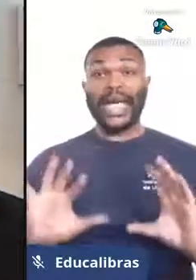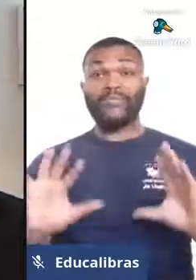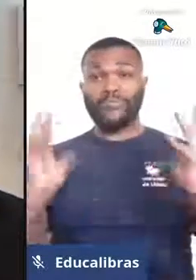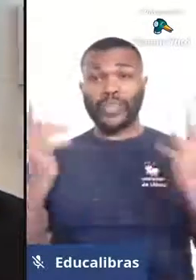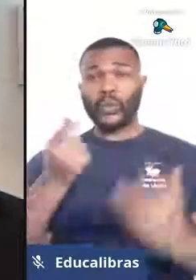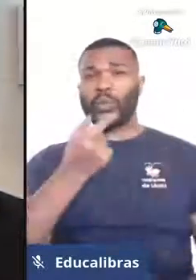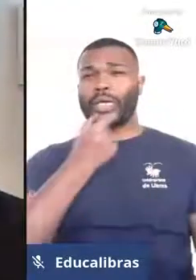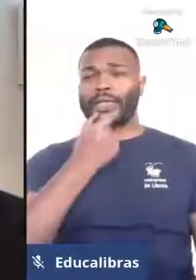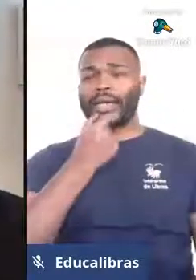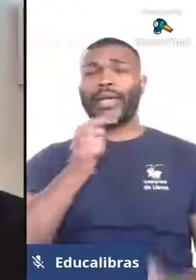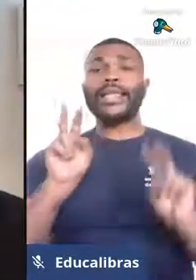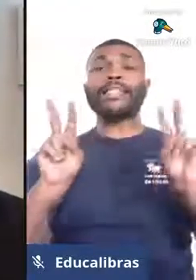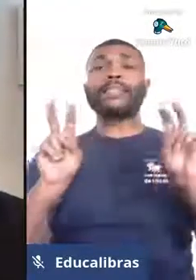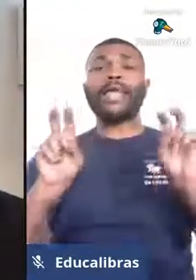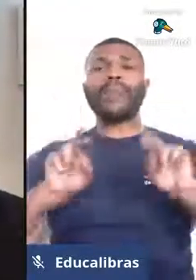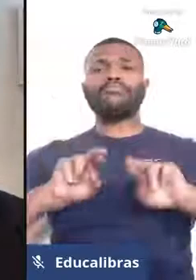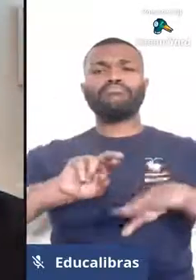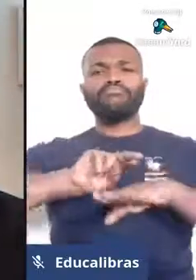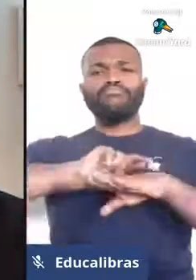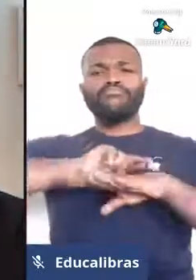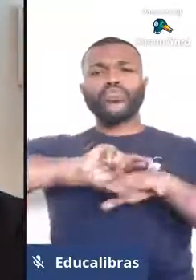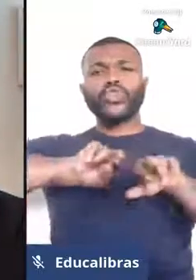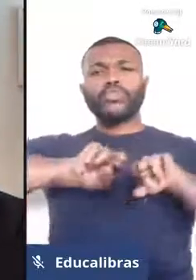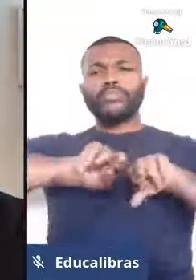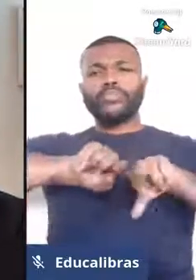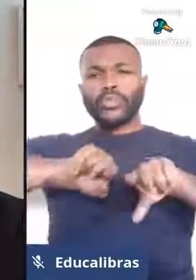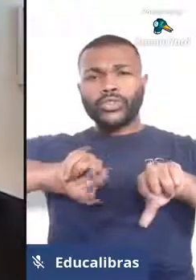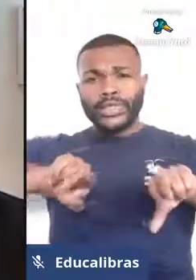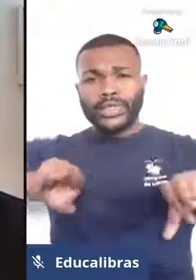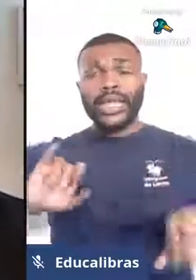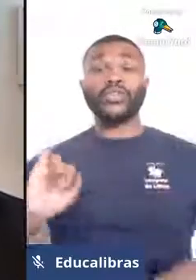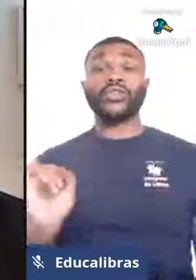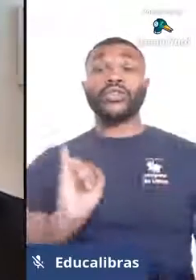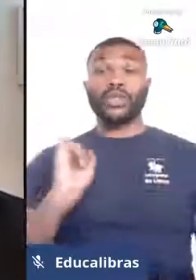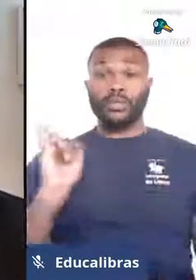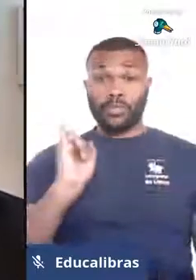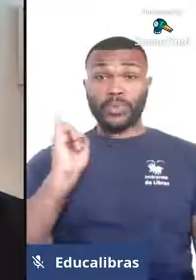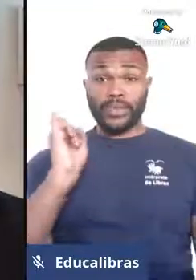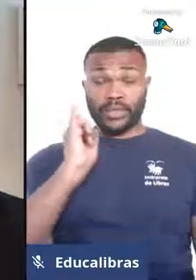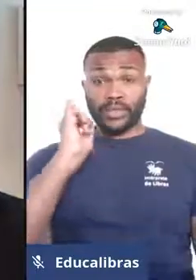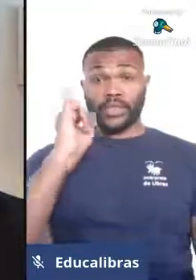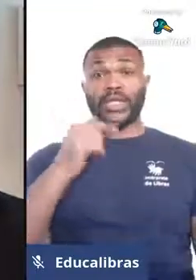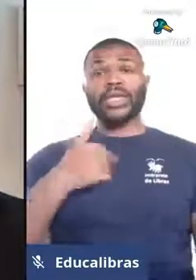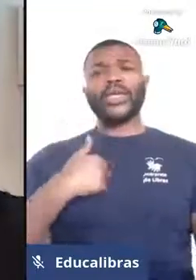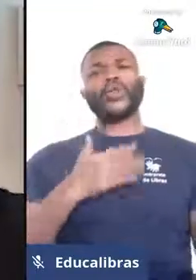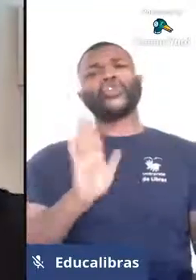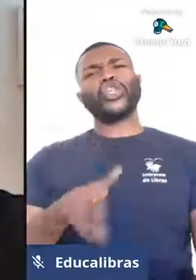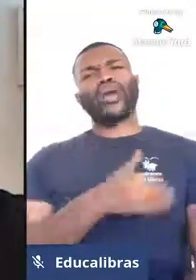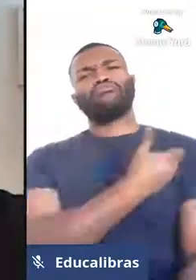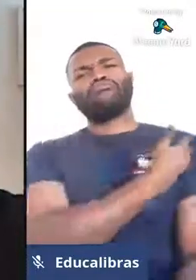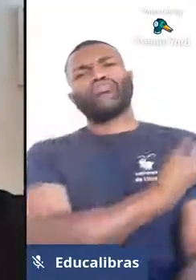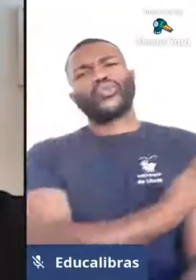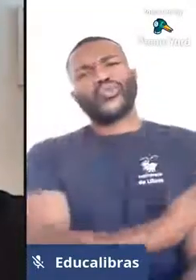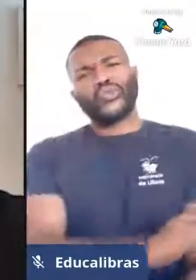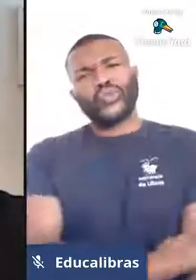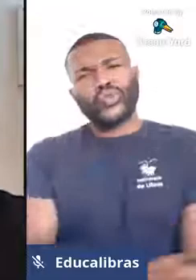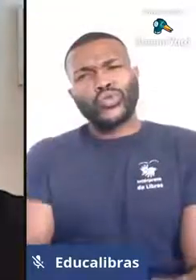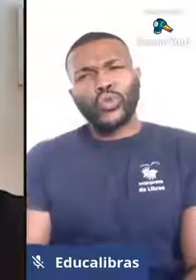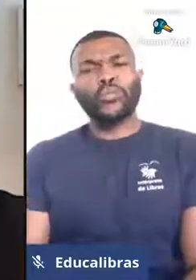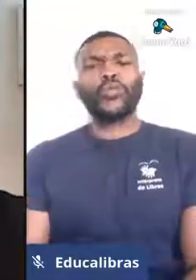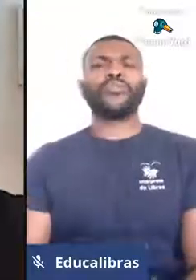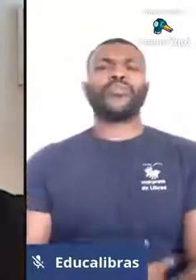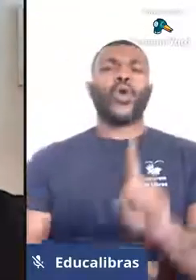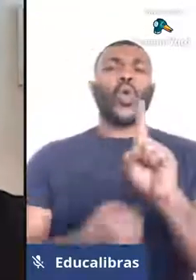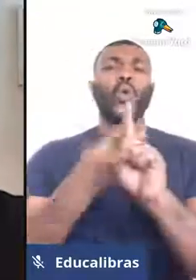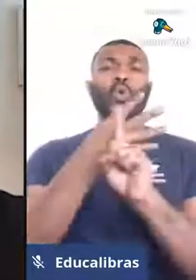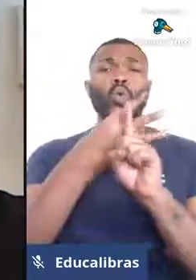muito, muito potente. Então, como eu costumo falar, são um quarto do Brasil, um quarto da população do